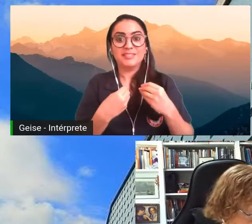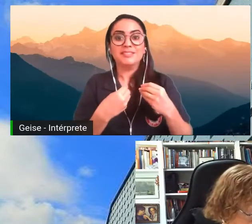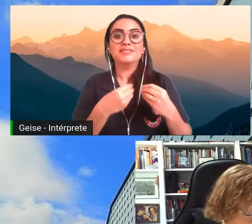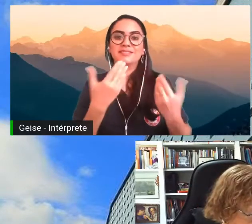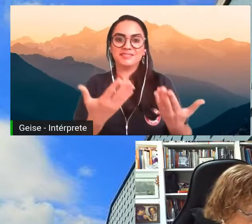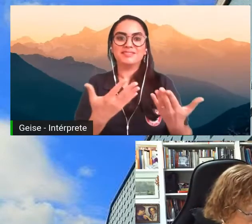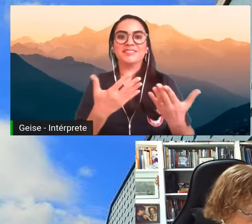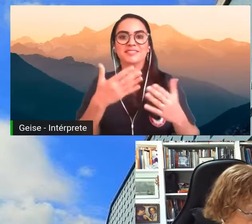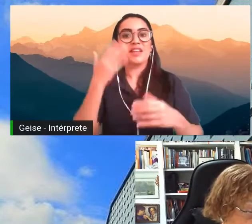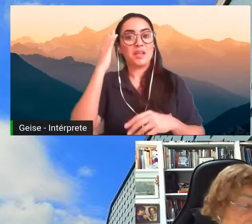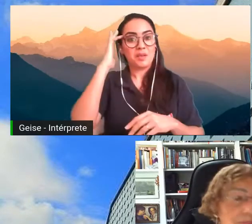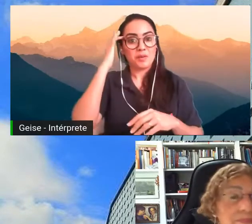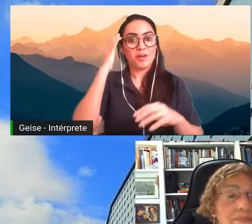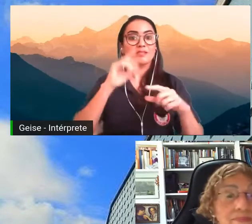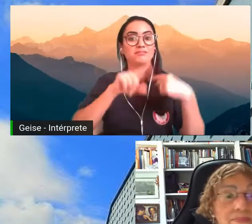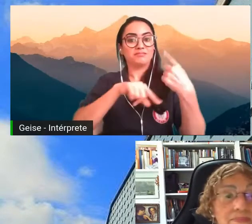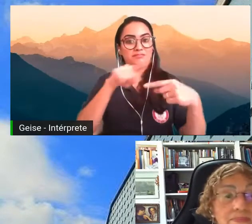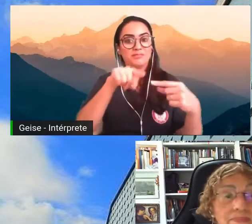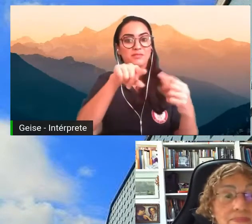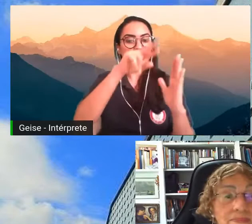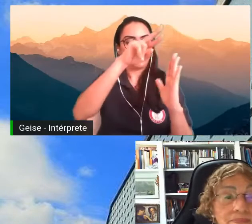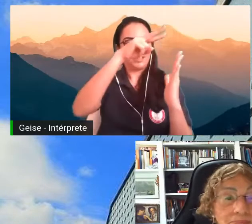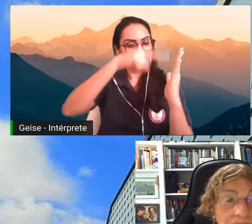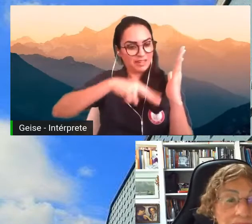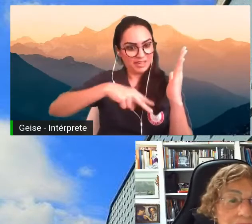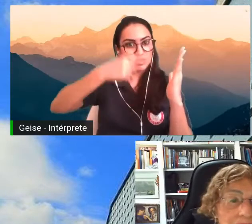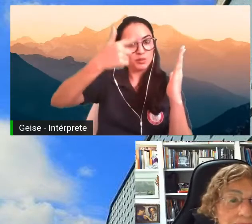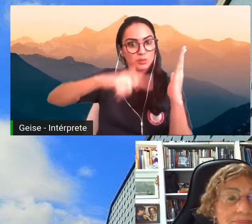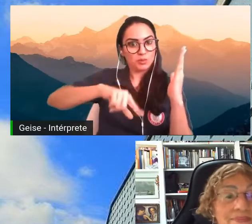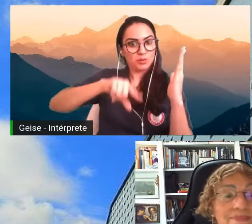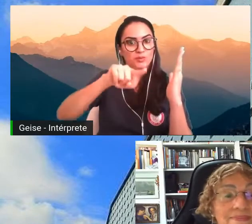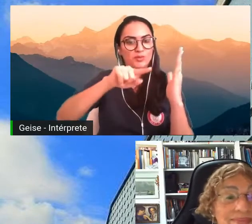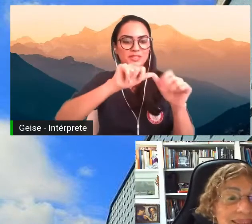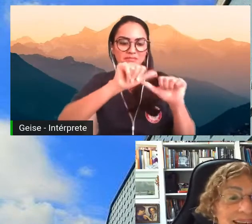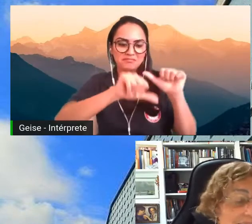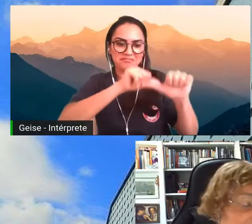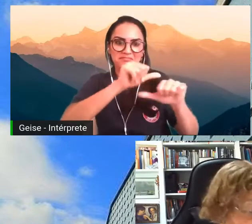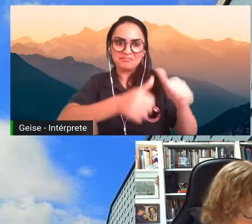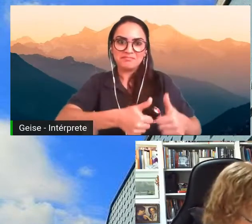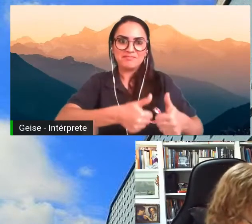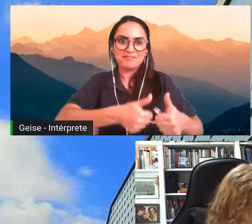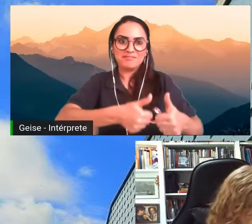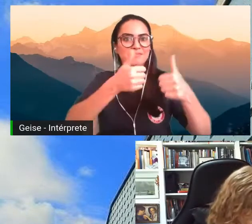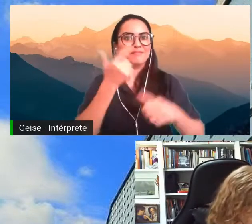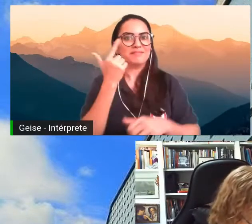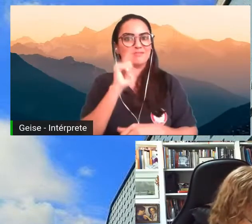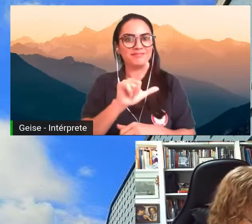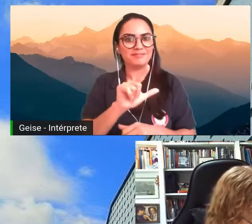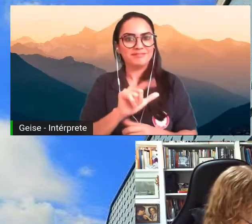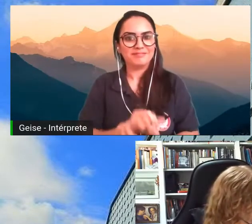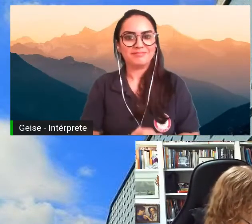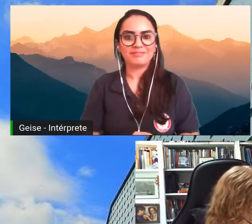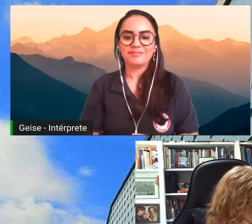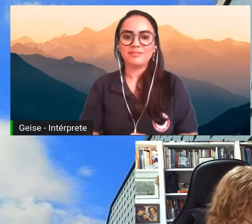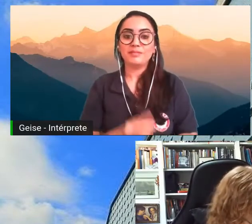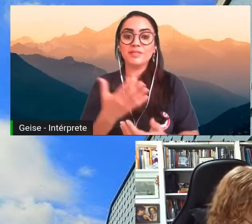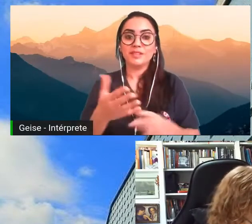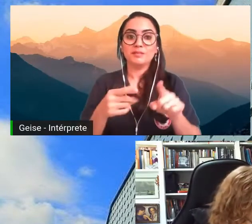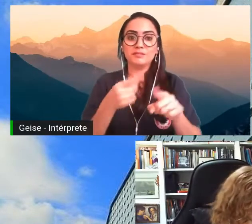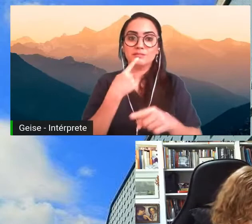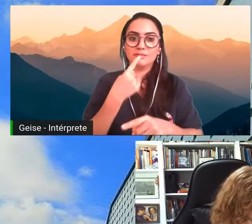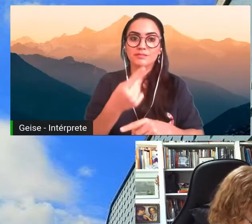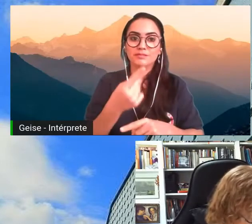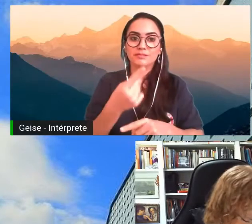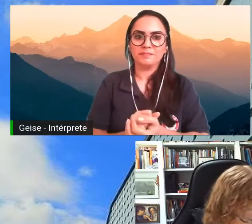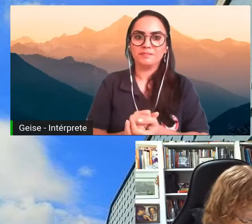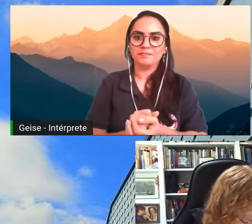que a senhora já fez de muito bom. Tá bom, fala, tá com a senhora, pode falar. Bem, obrigada a Maria,